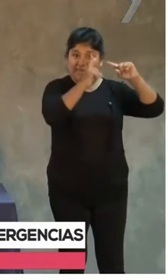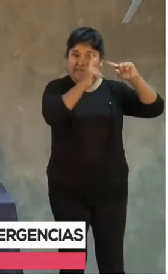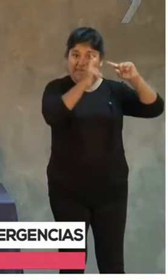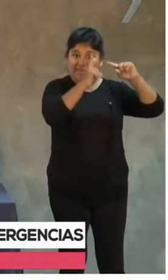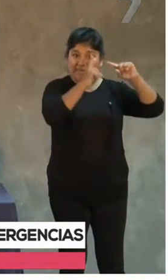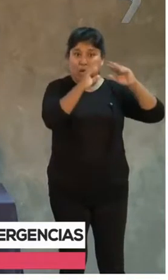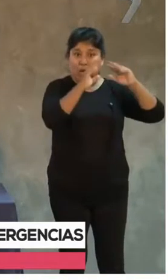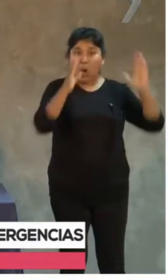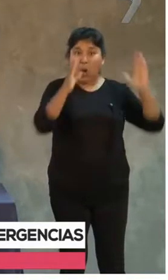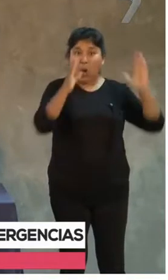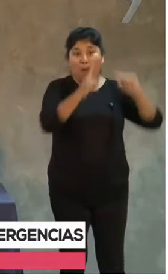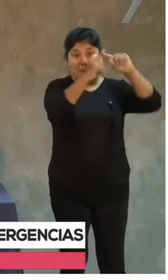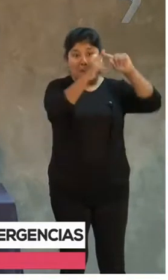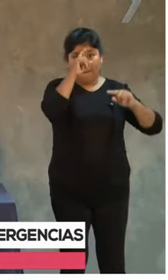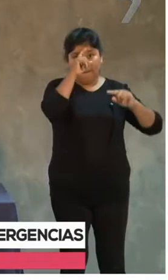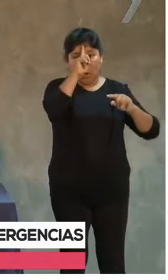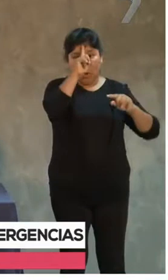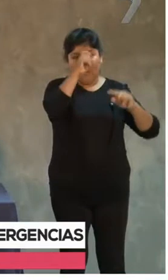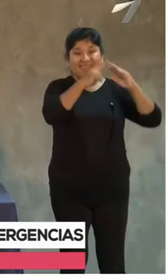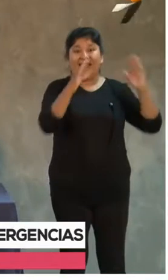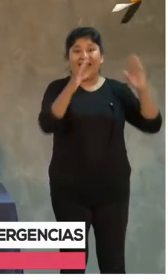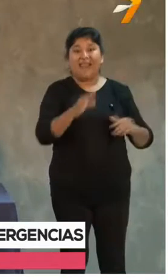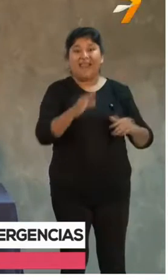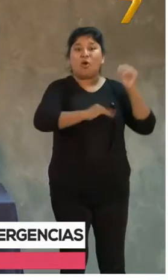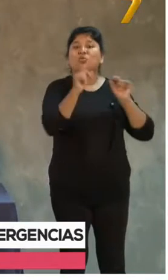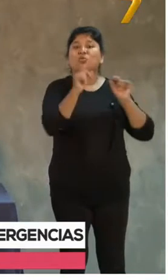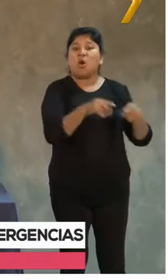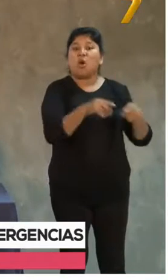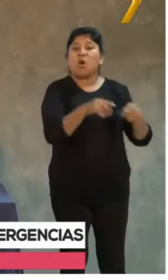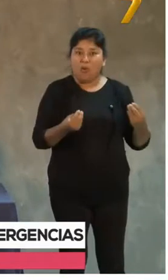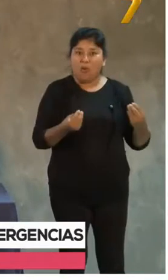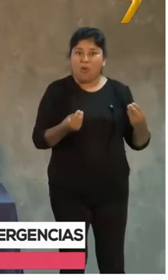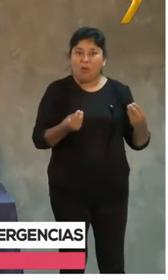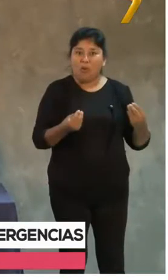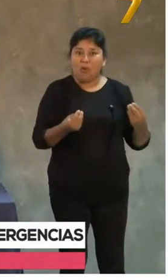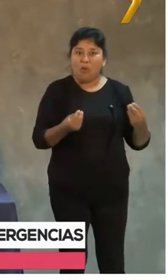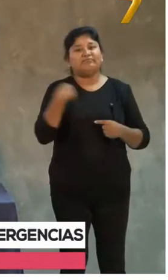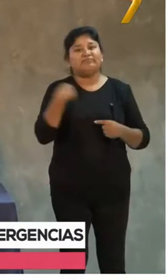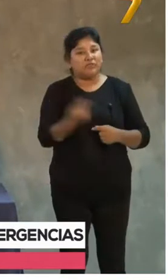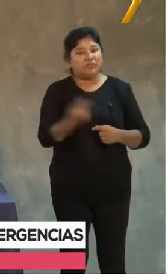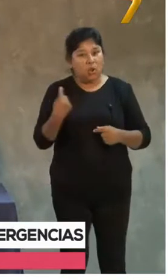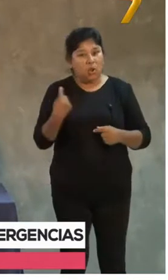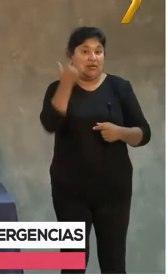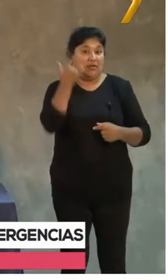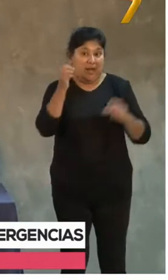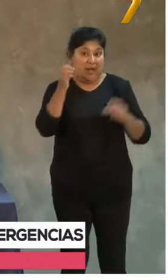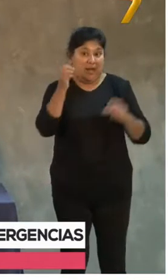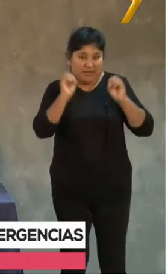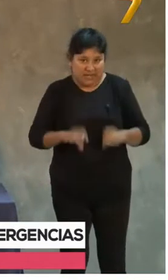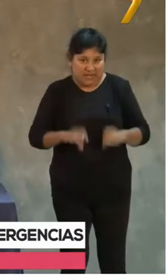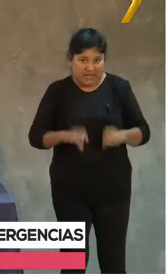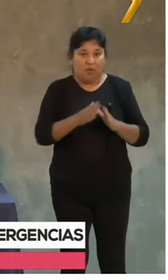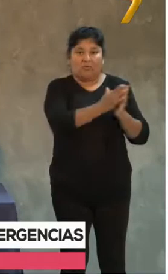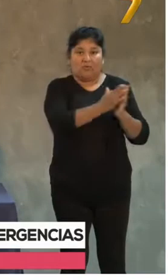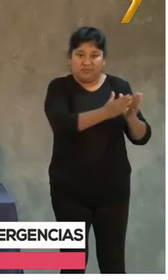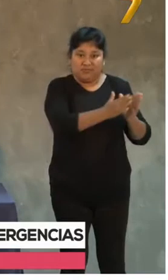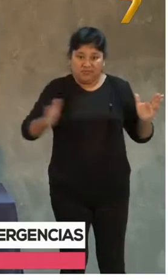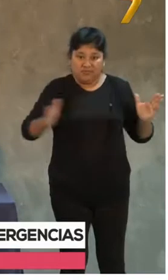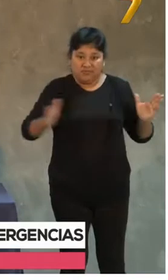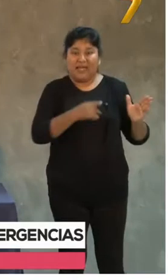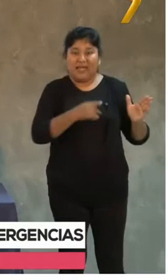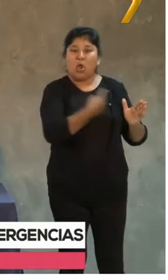como veníamos anticipando y viendo, el día de hoy se finalizó la primera etapa de la reconstrucción de la